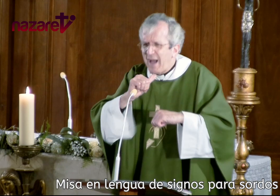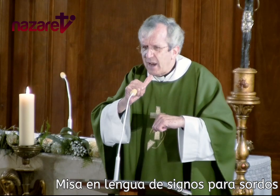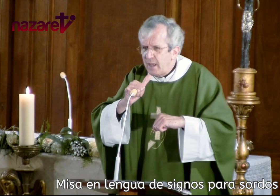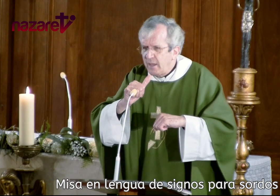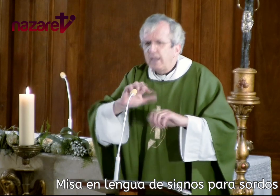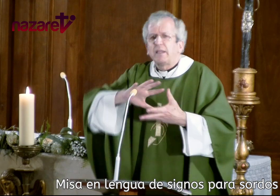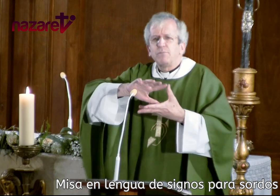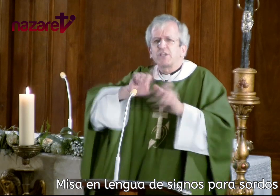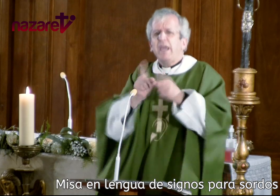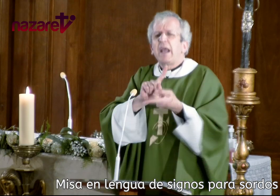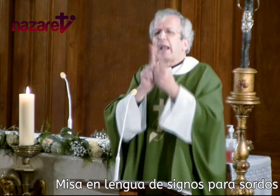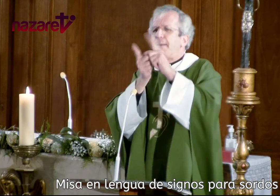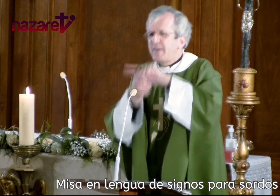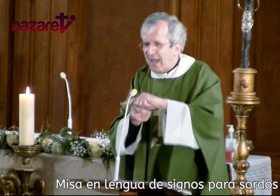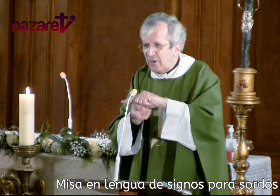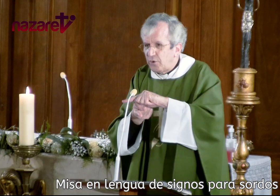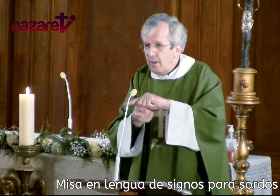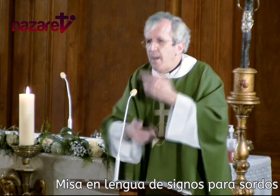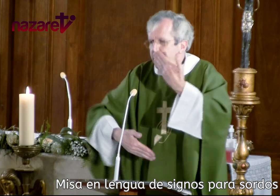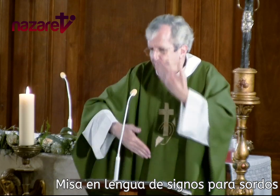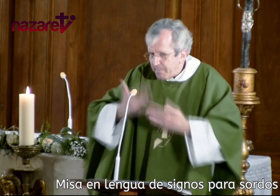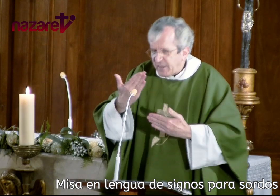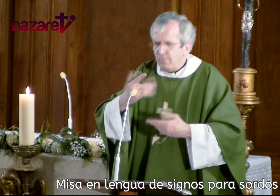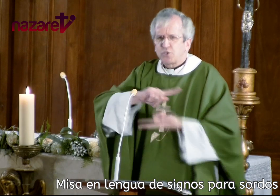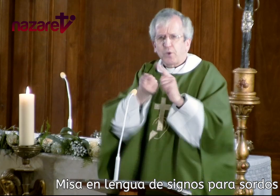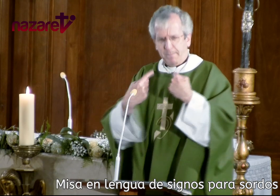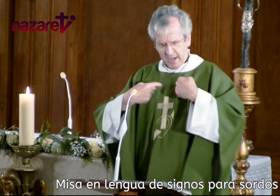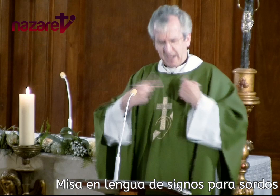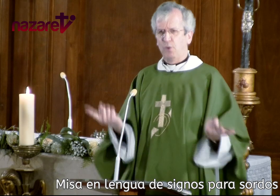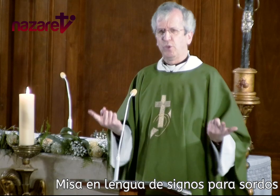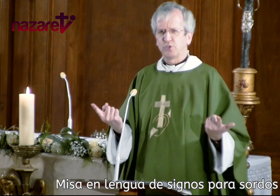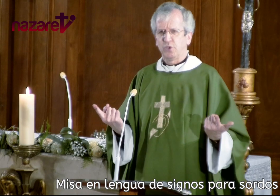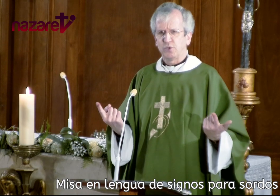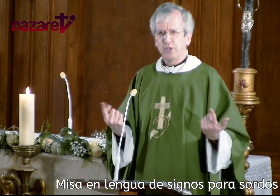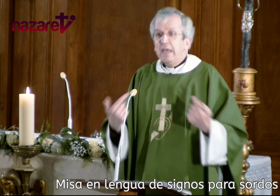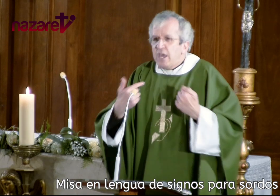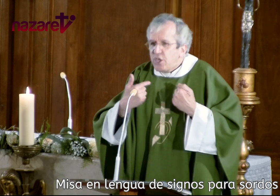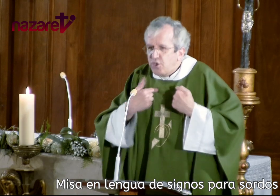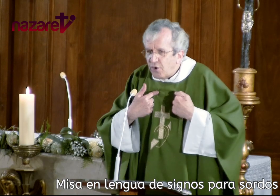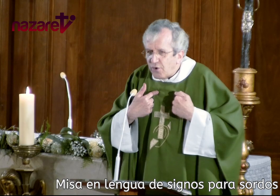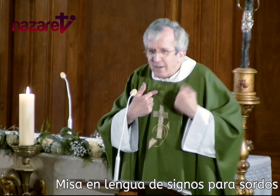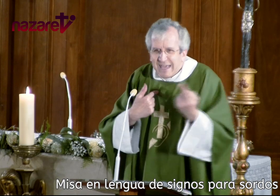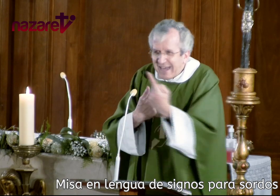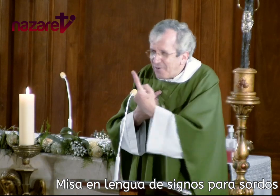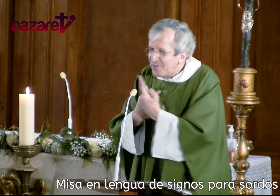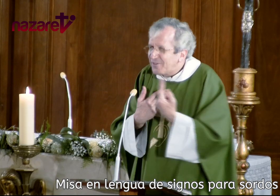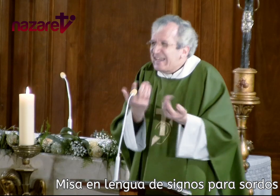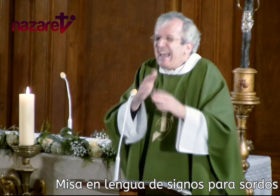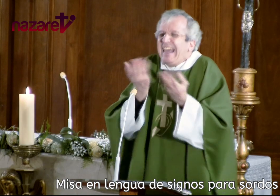y tenemos que cambiarlo pero empecemos por cambiar cada uno de nosotros y cada nosotros que